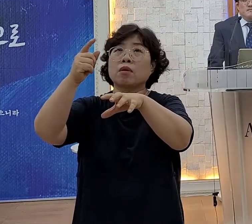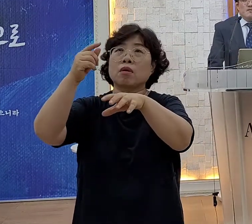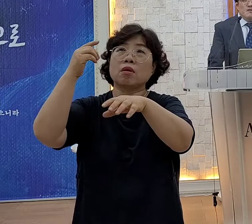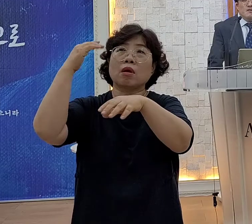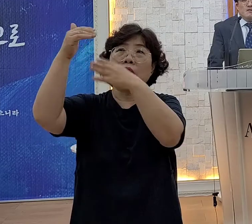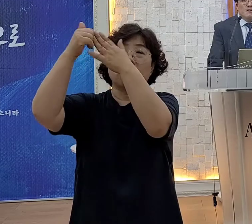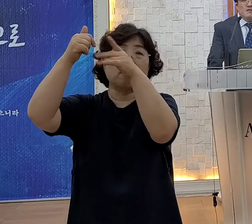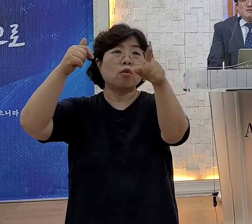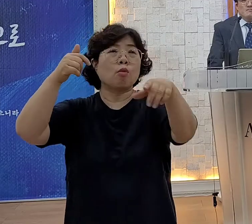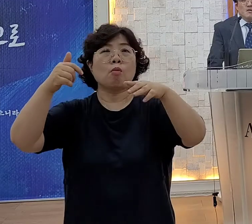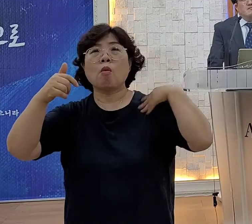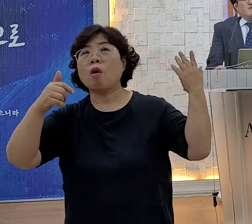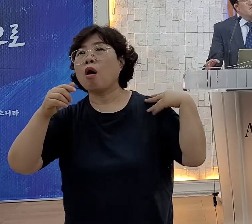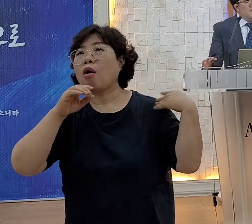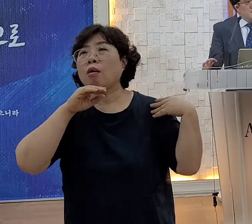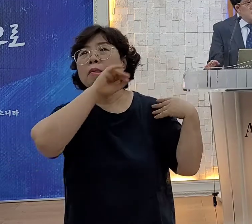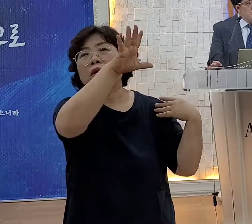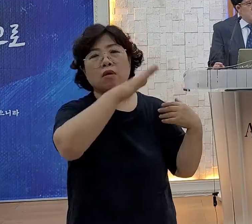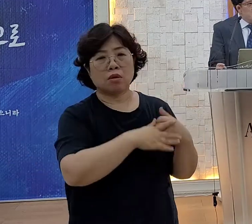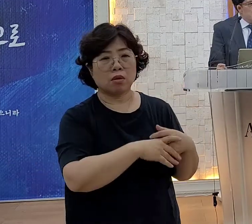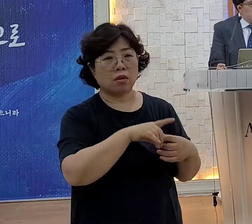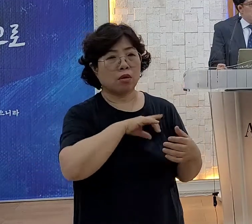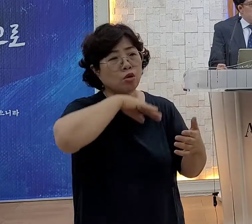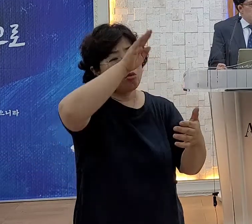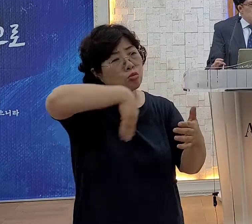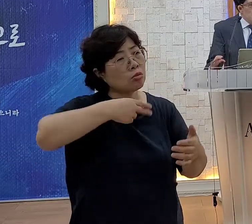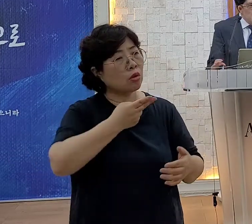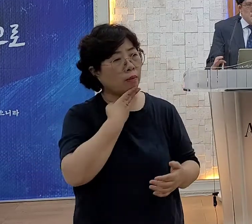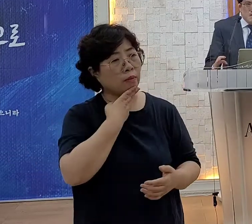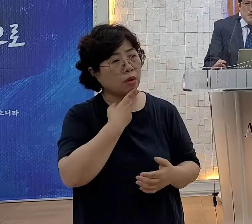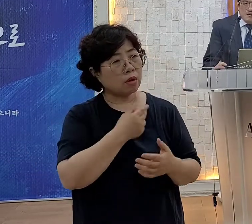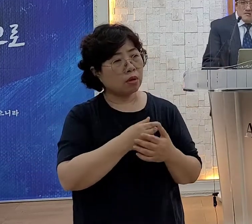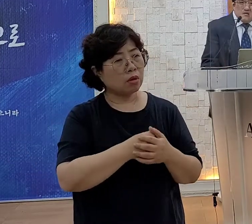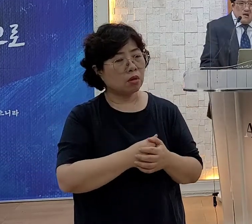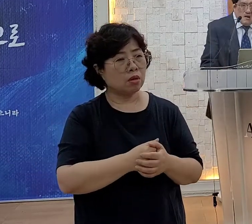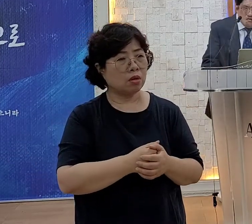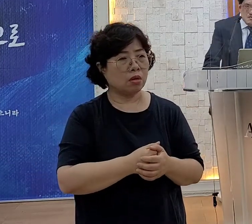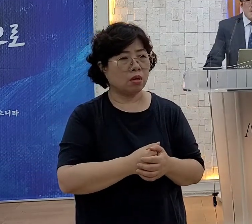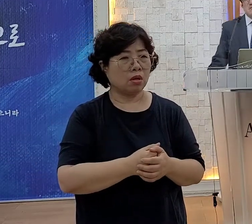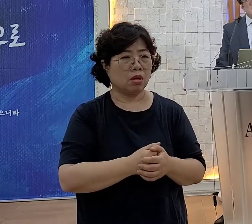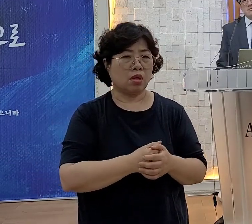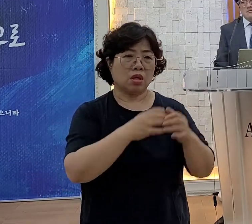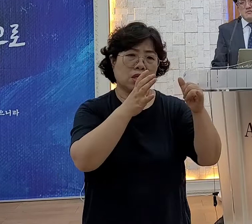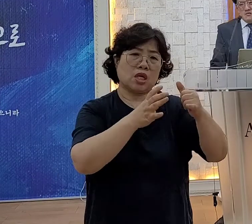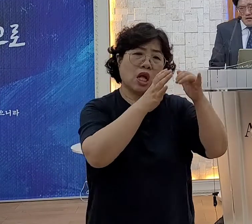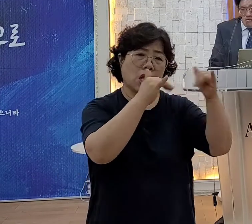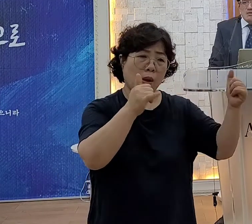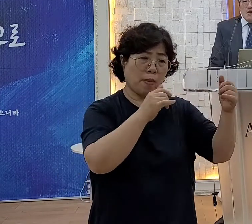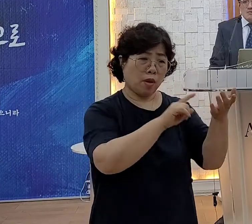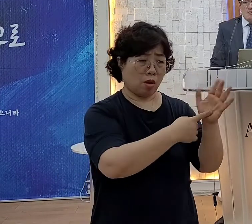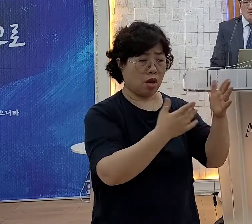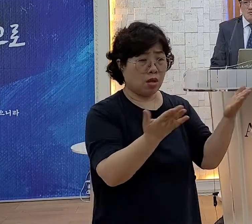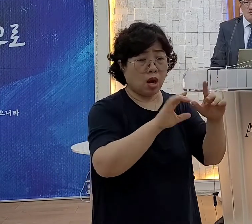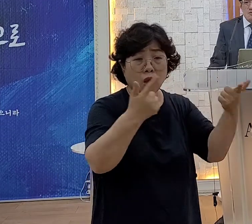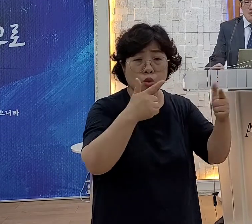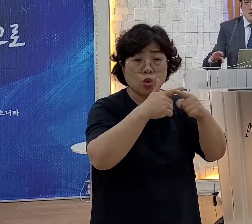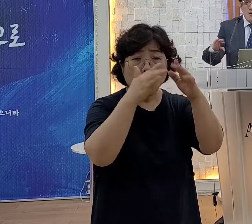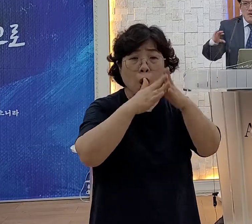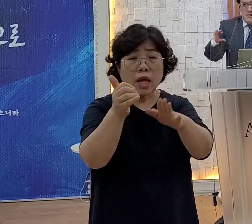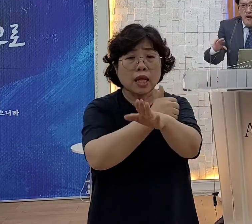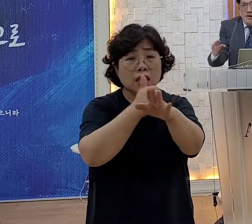있는데 내 이름 안 불러. 이런 일이 세상에 있는 사람한테 일어나는 일이